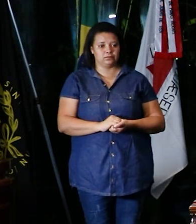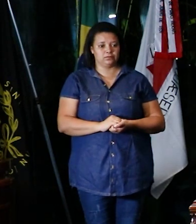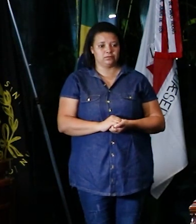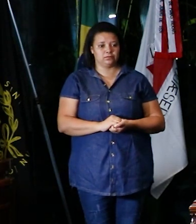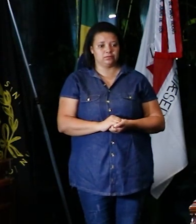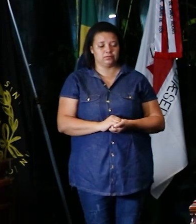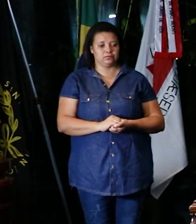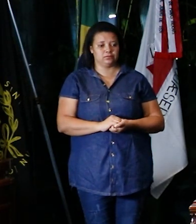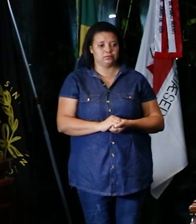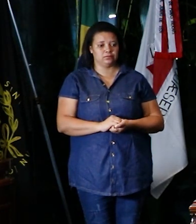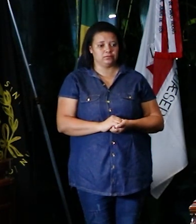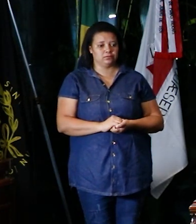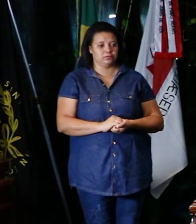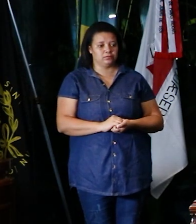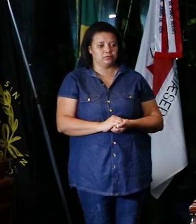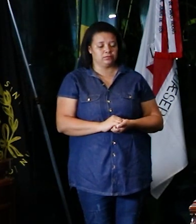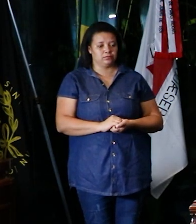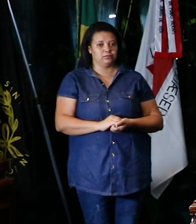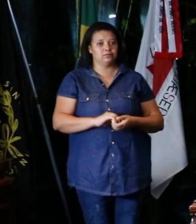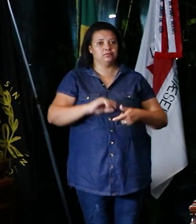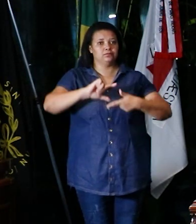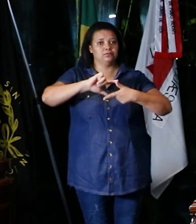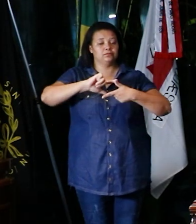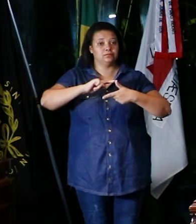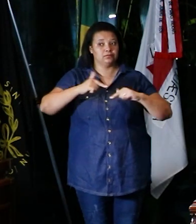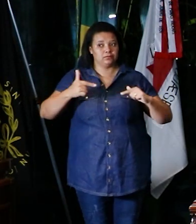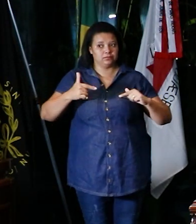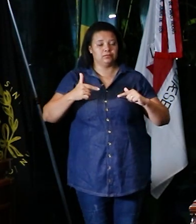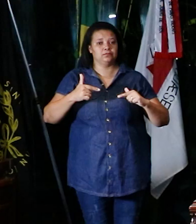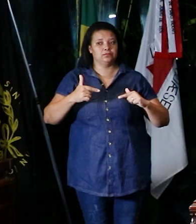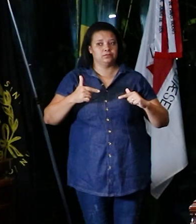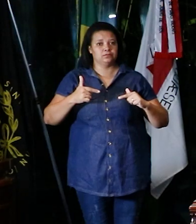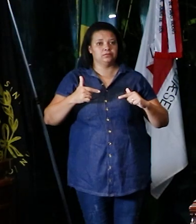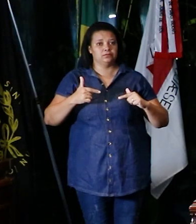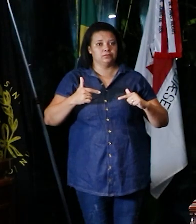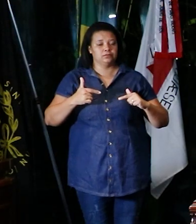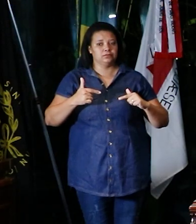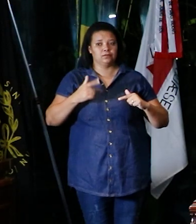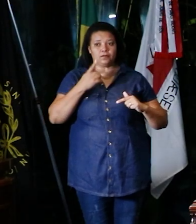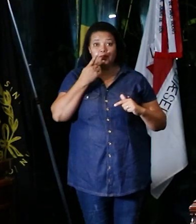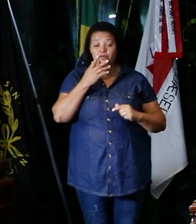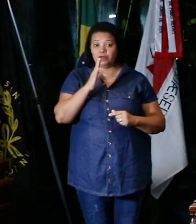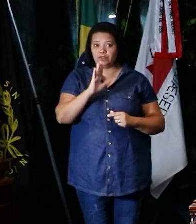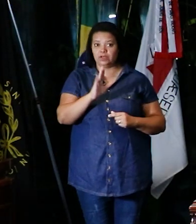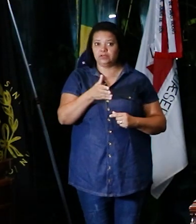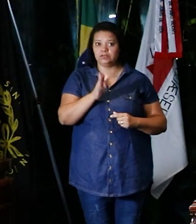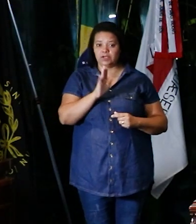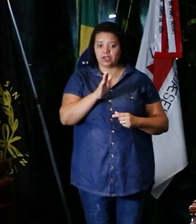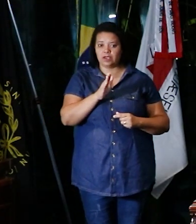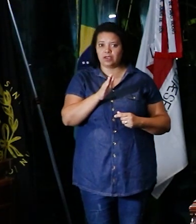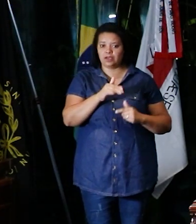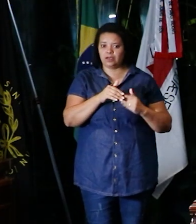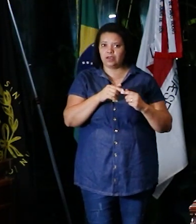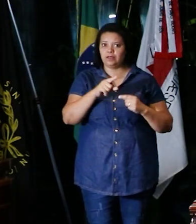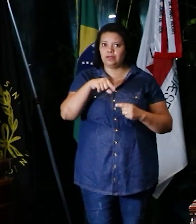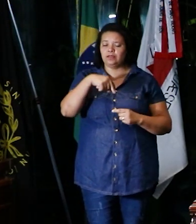mesmo como modernista, ele, então, já disse, foi muito além